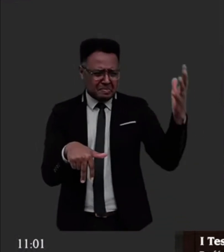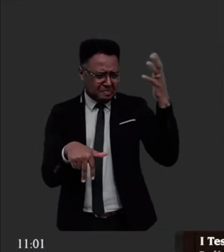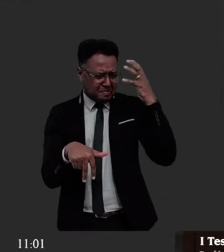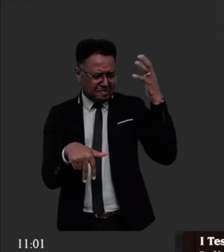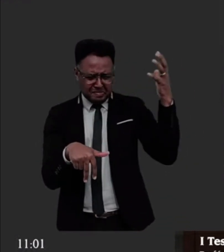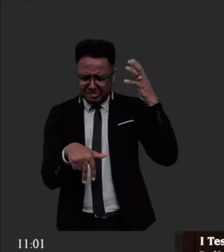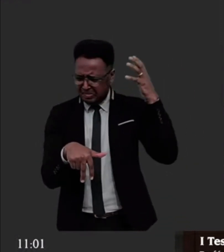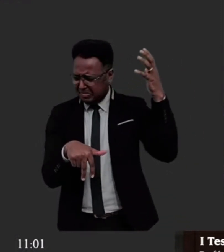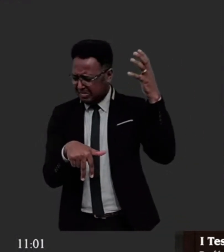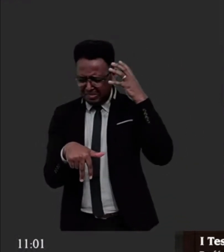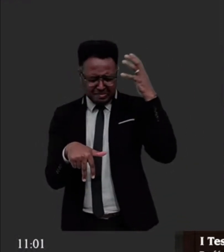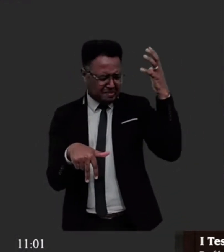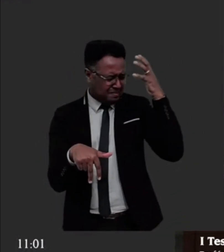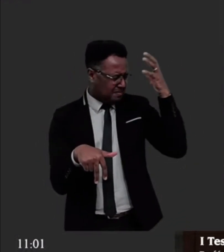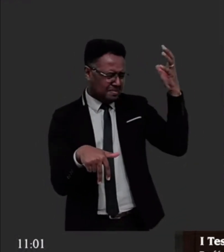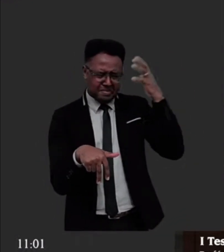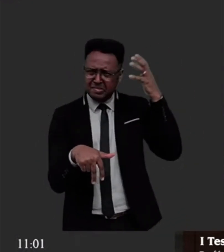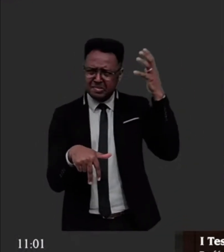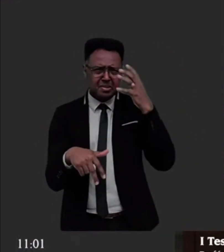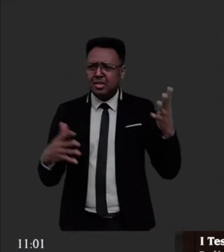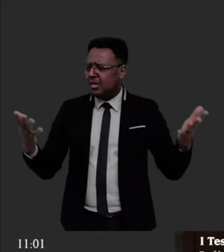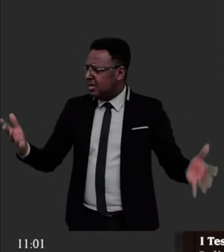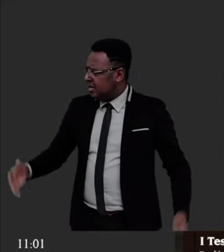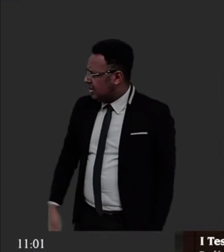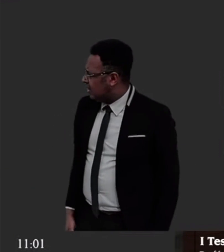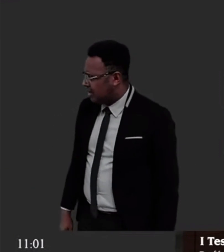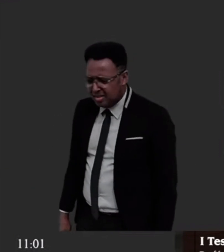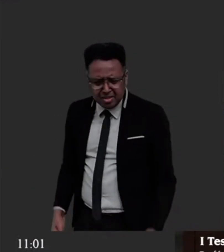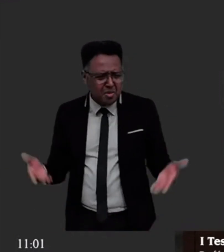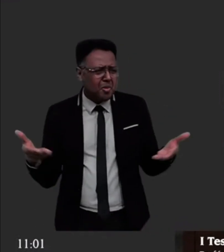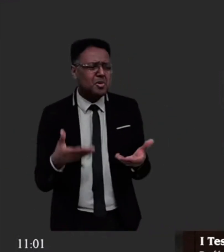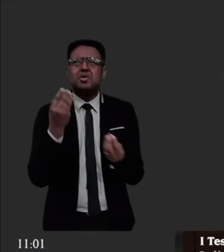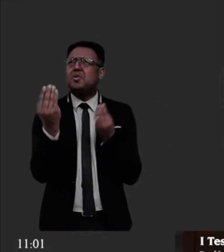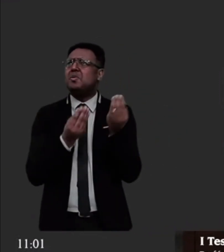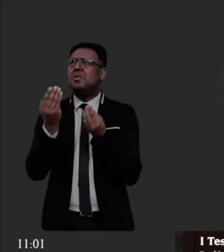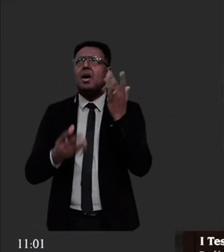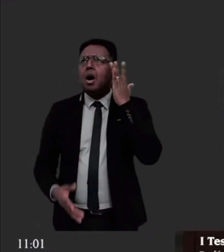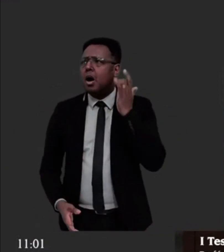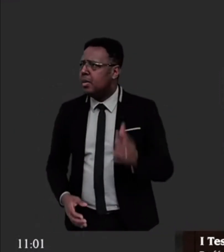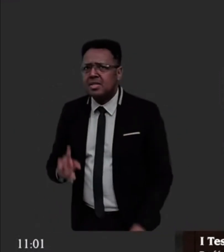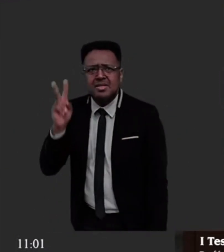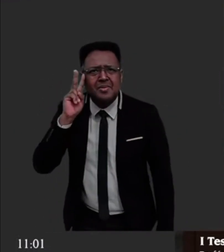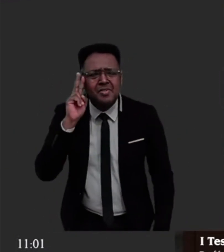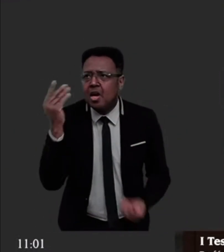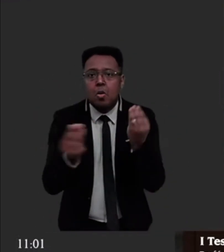no pensamento, na mente. Meu Deus, o que será hoje? O que será amanhã, segunda-feira? Haja